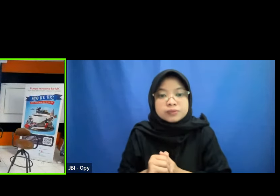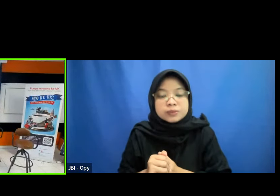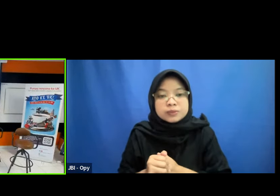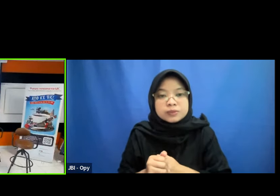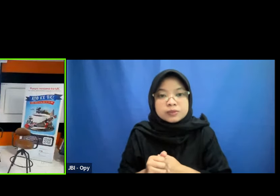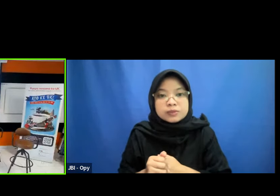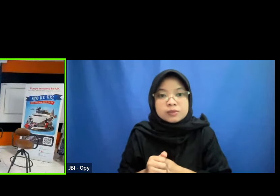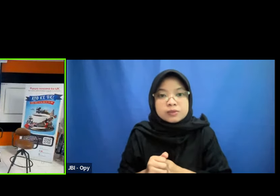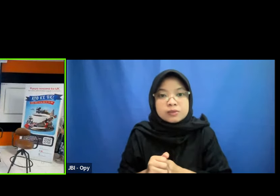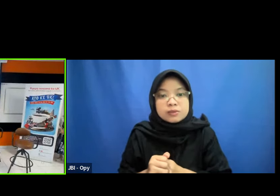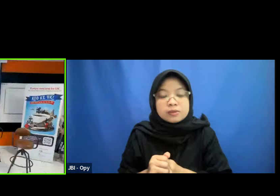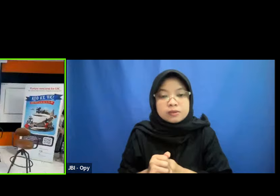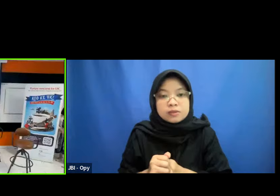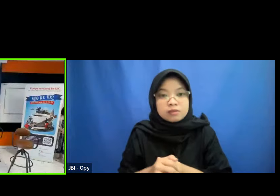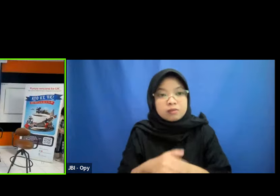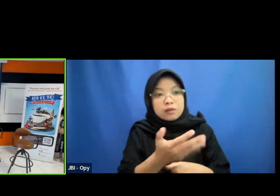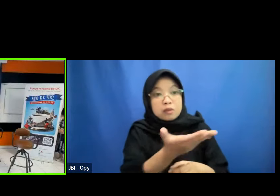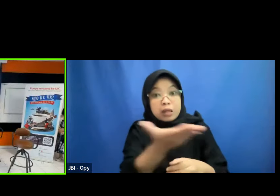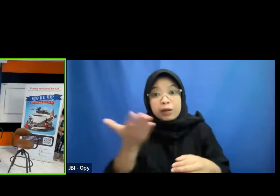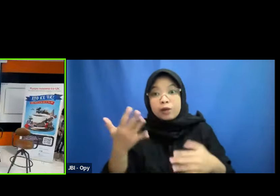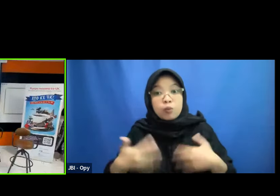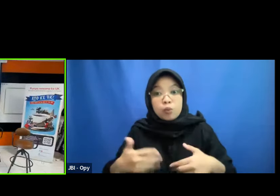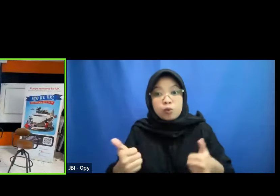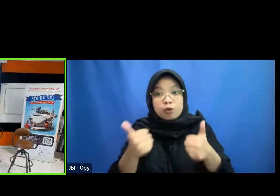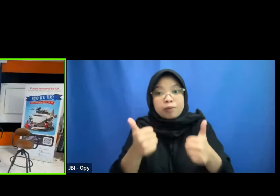kan Kalian luar